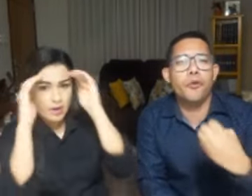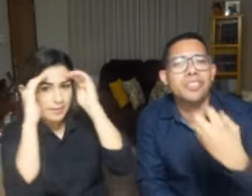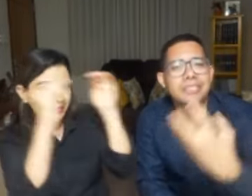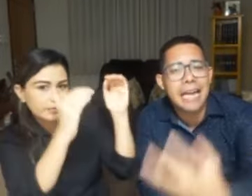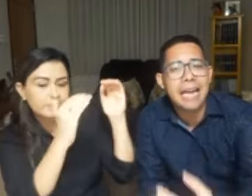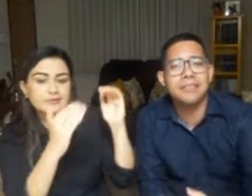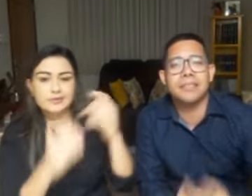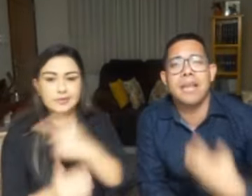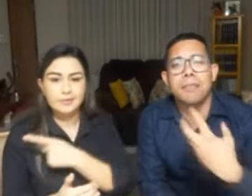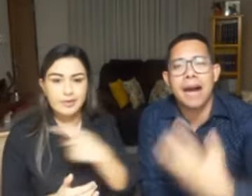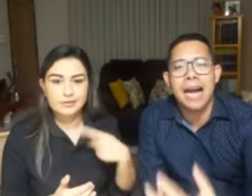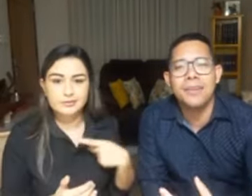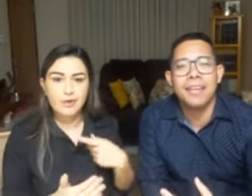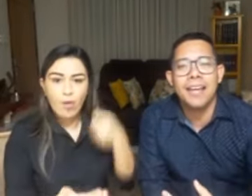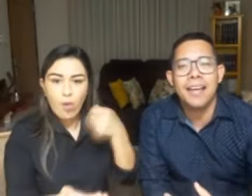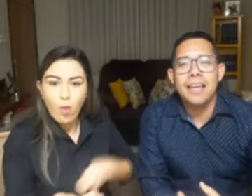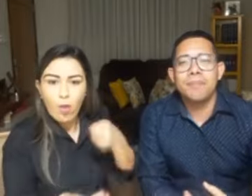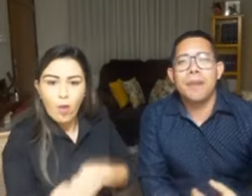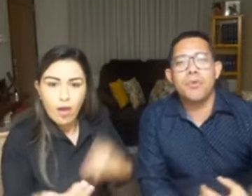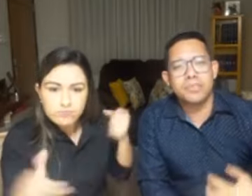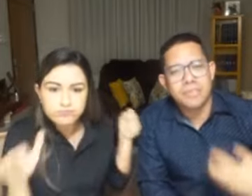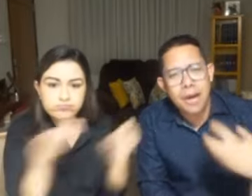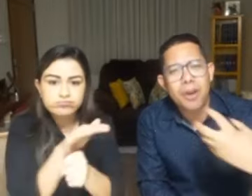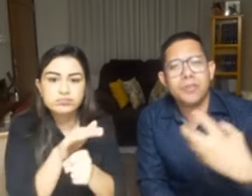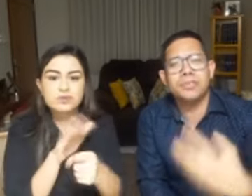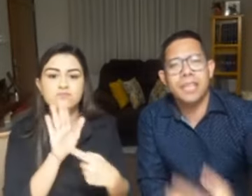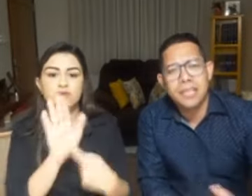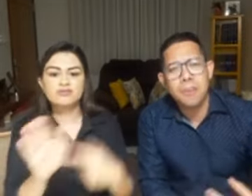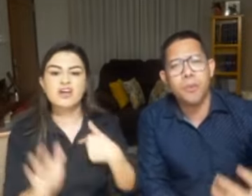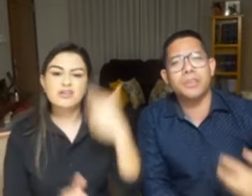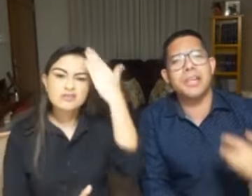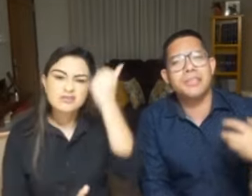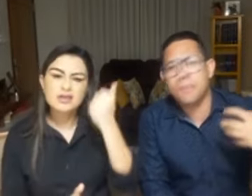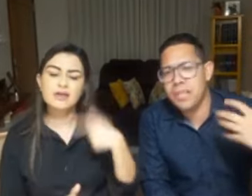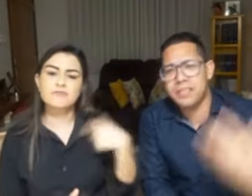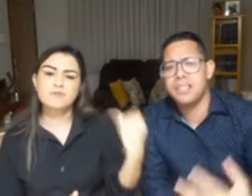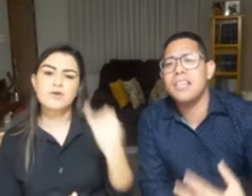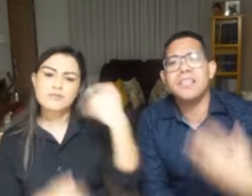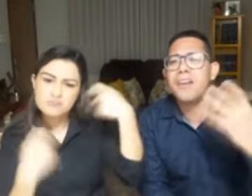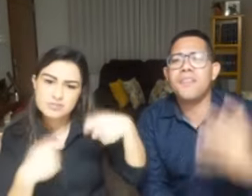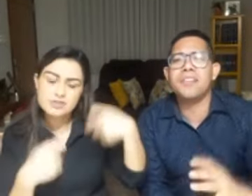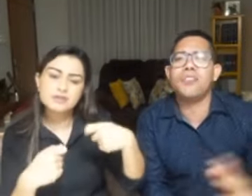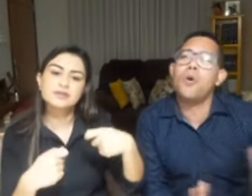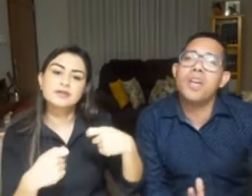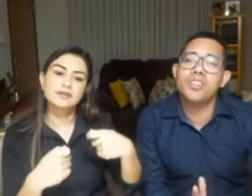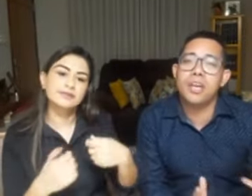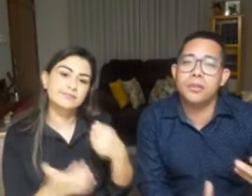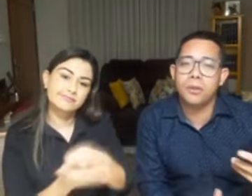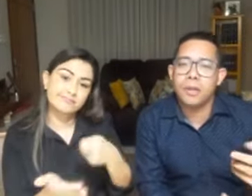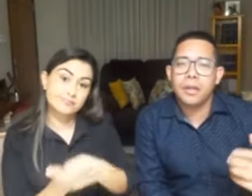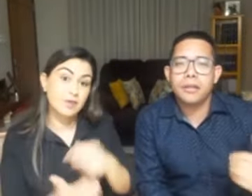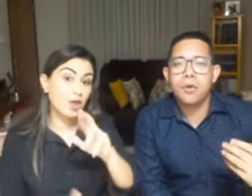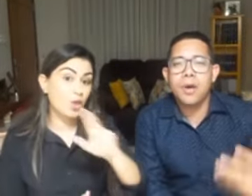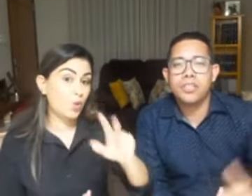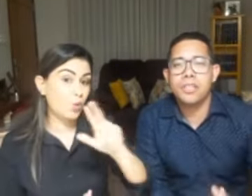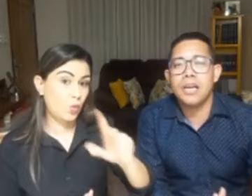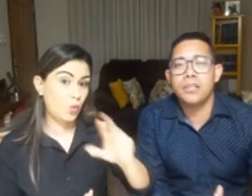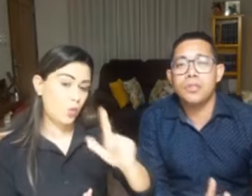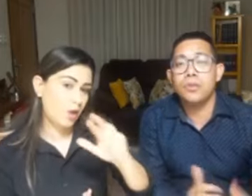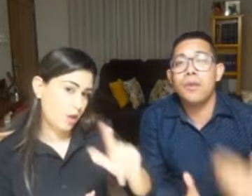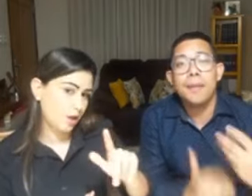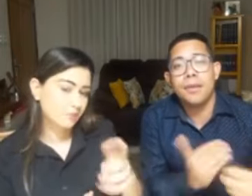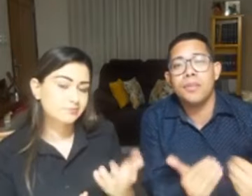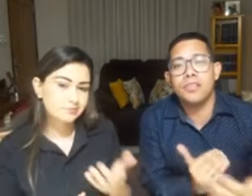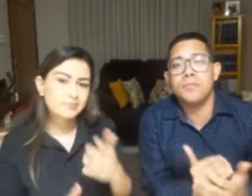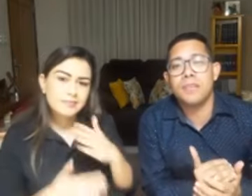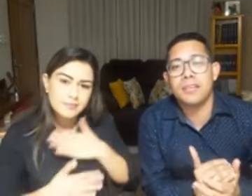de forçar esse trabalho, né? Para mostrar, olha, eu sei da importância, precisa, vai fazer de qualquer jeito. Então, eu acho que as coisas